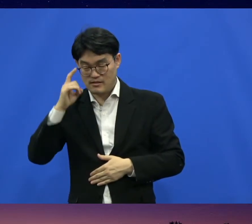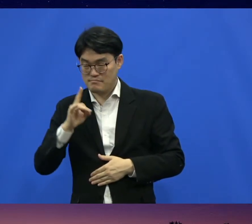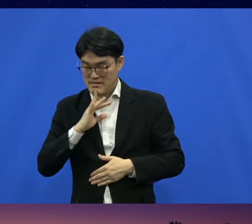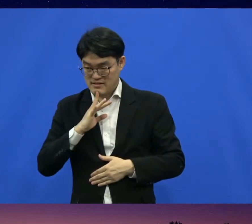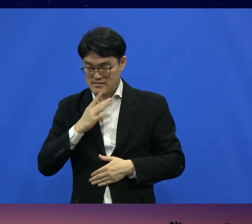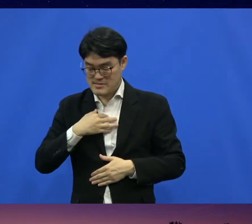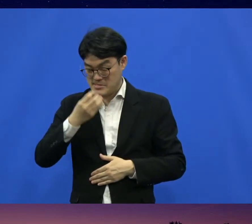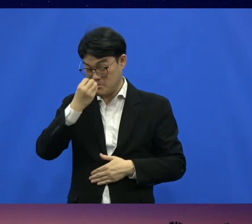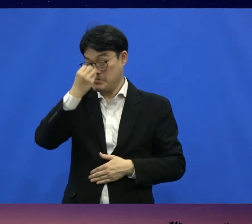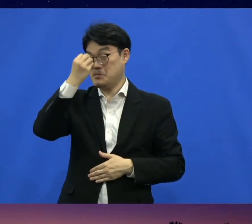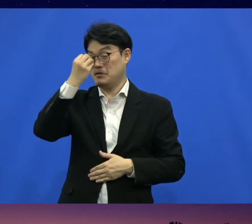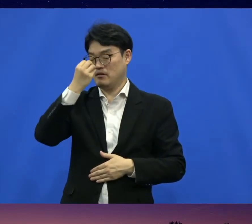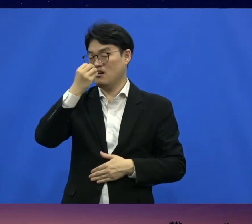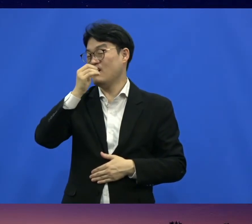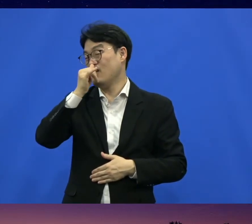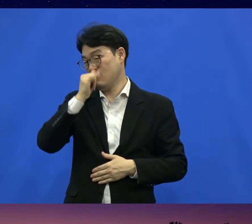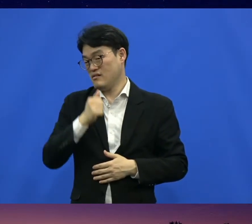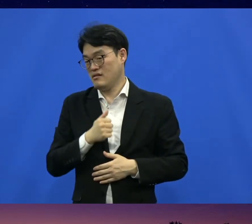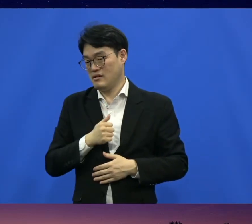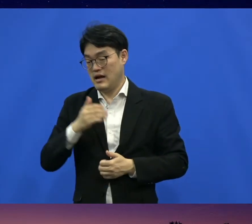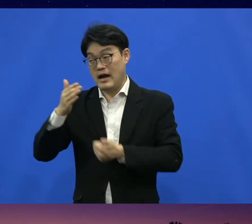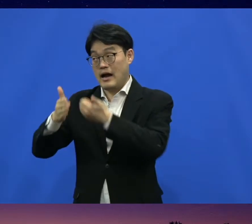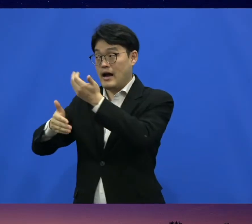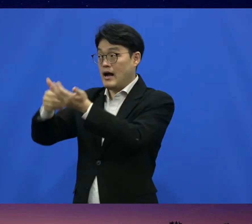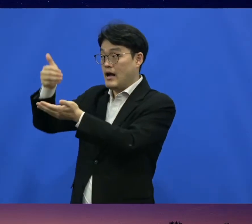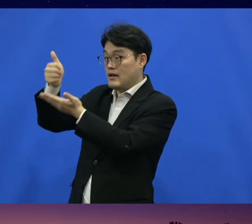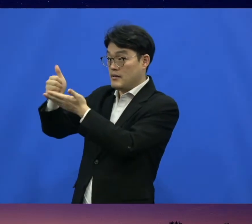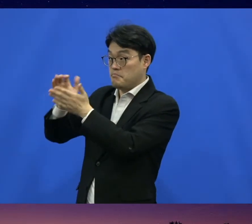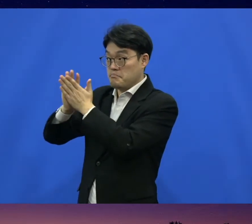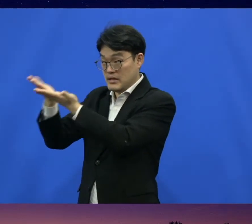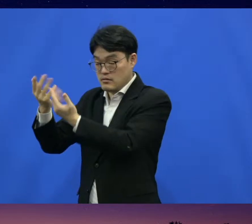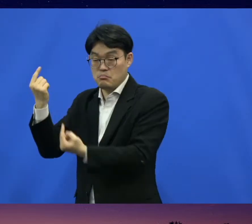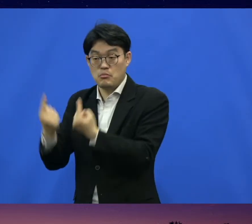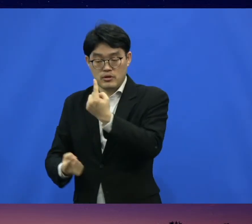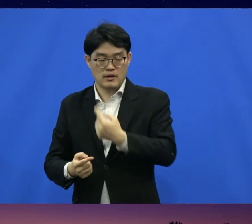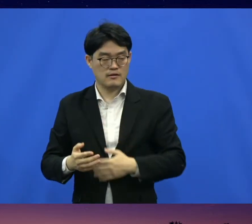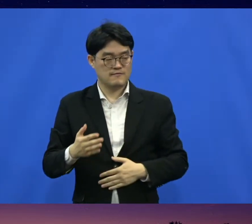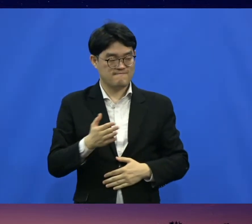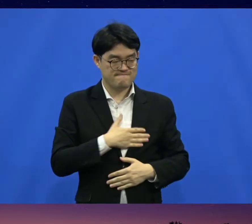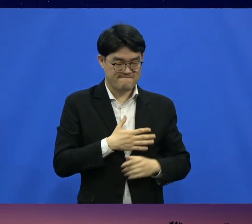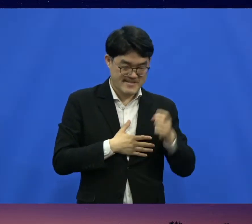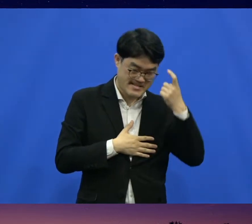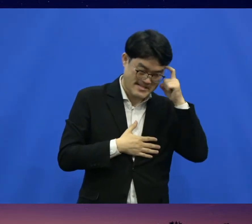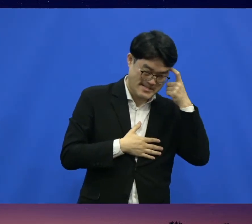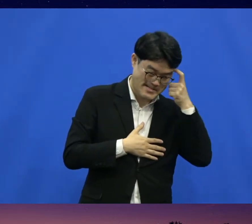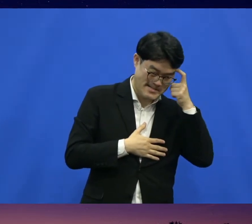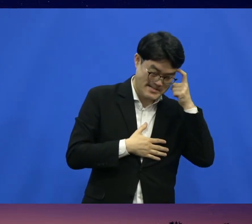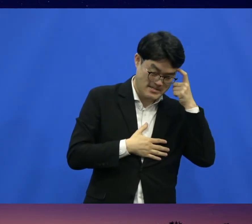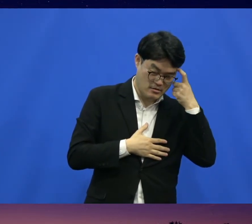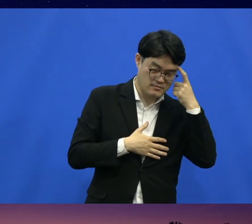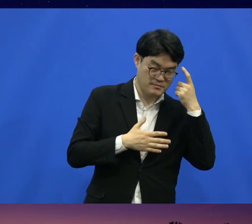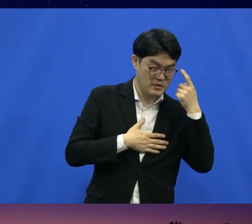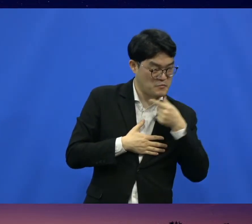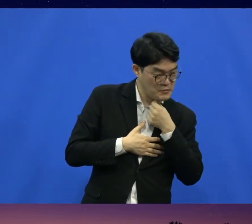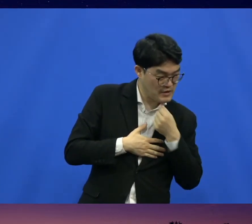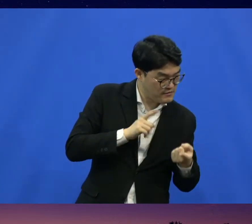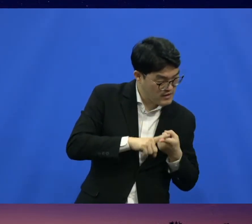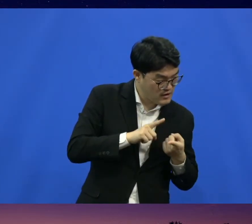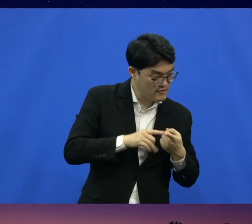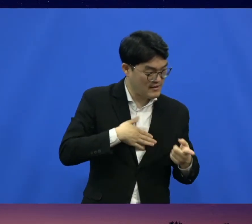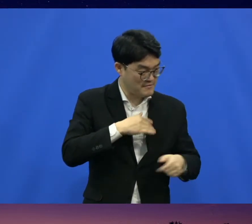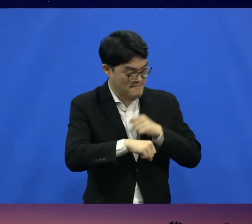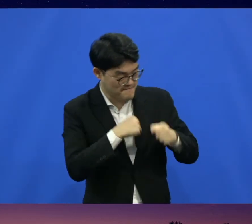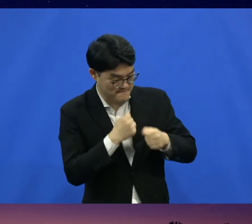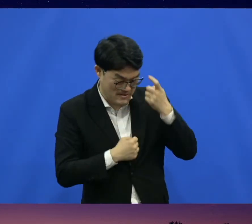하나님의 말씀이 아니고 내 생각에. 중요한 것은 내 생각이 아니에요, 여러분.